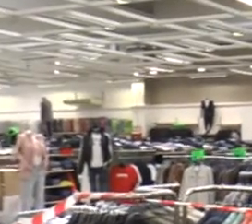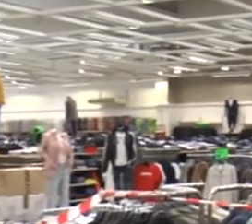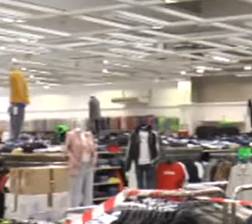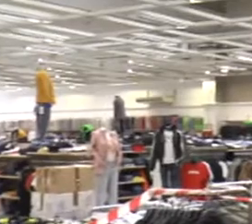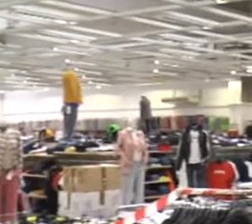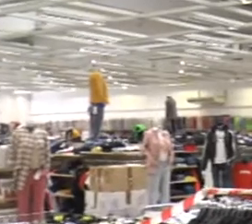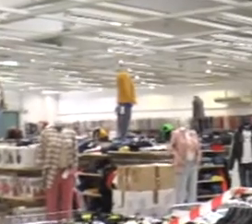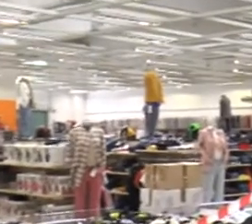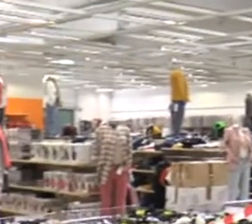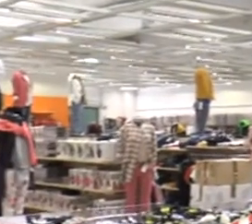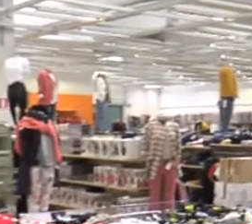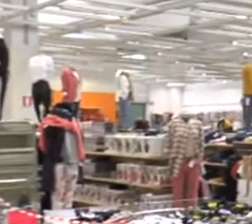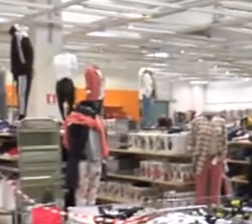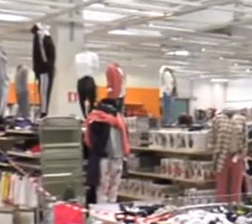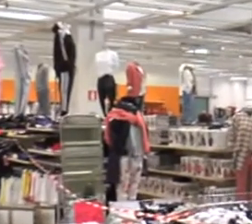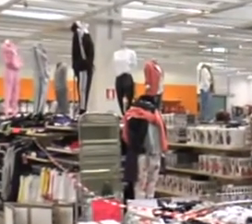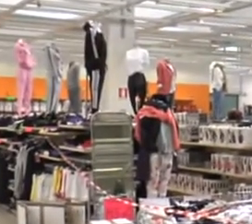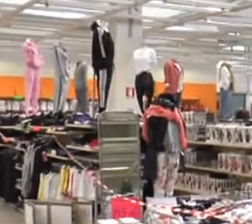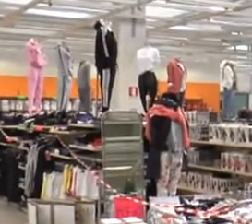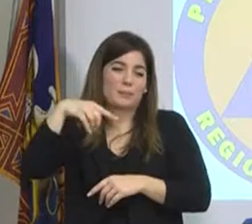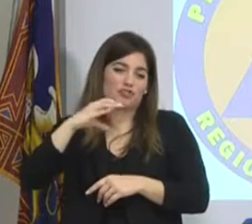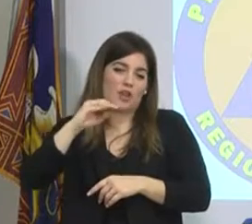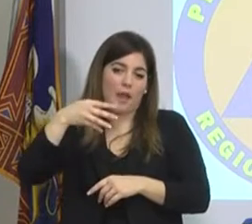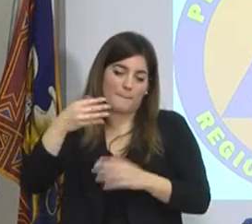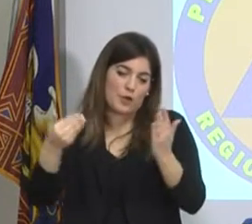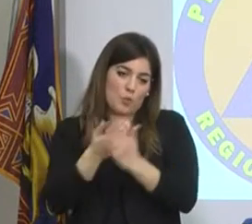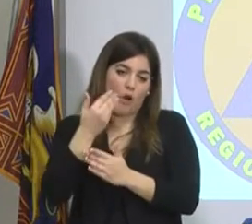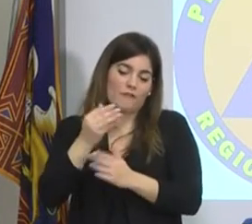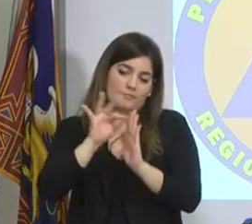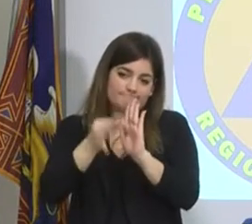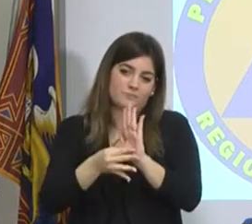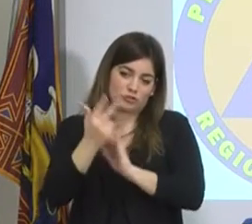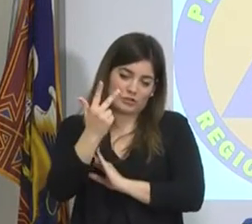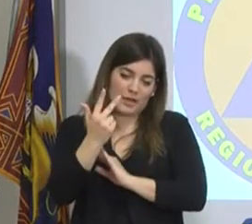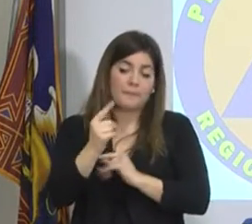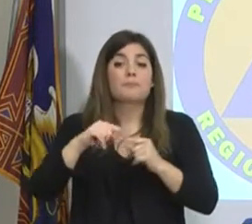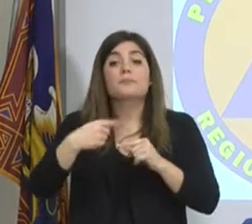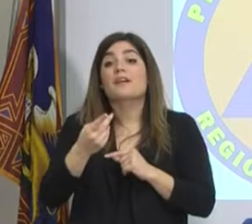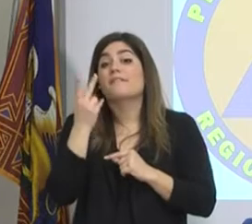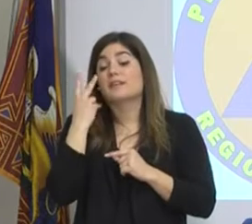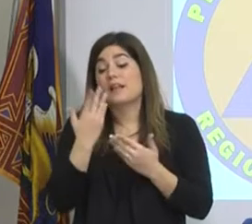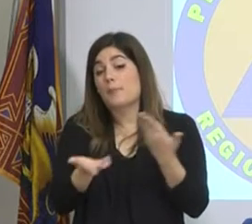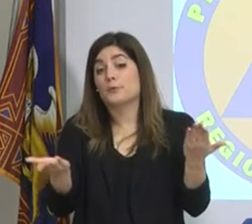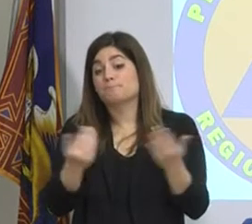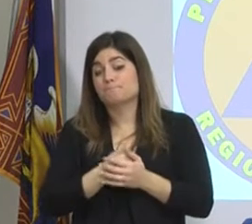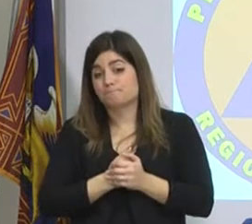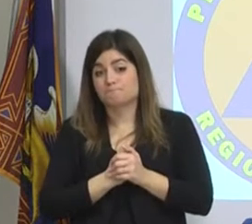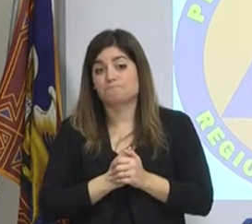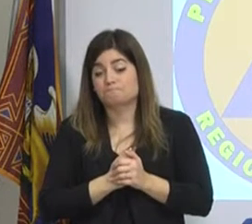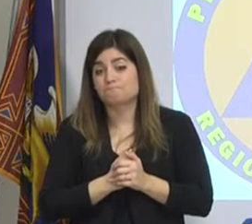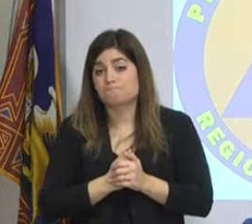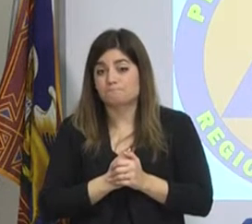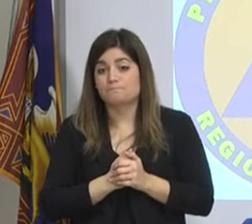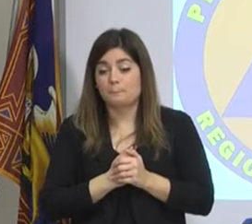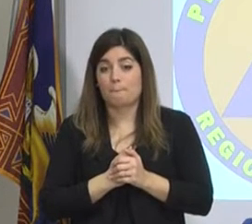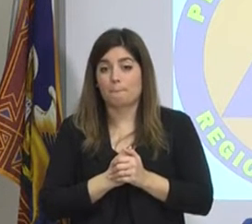negozi basandosi sul rapporto fra metrature e clienti lo stesso zaia richiama però i veneti ha un forte senso di responsabilità per questo